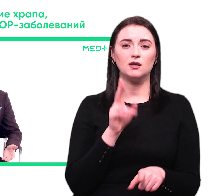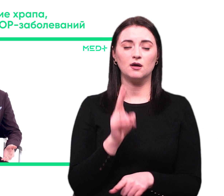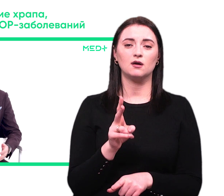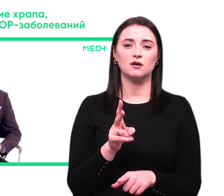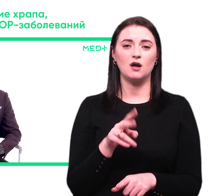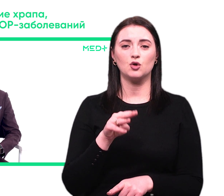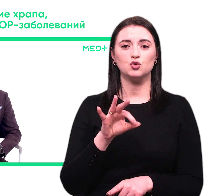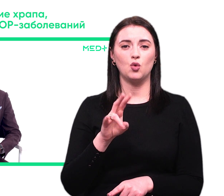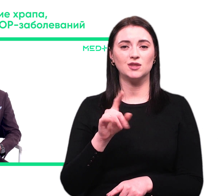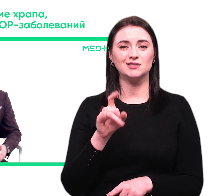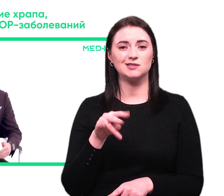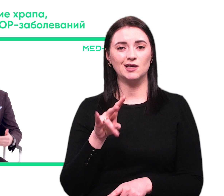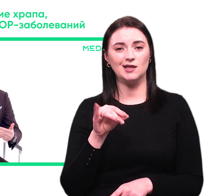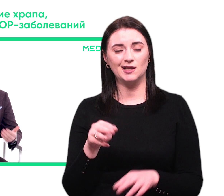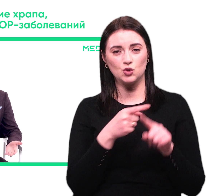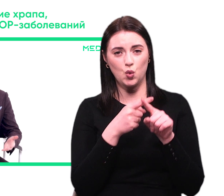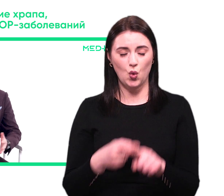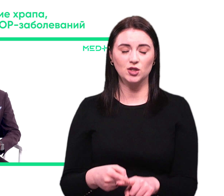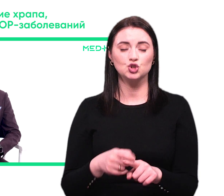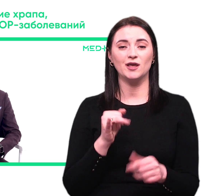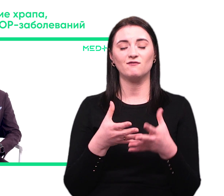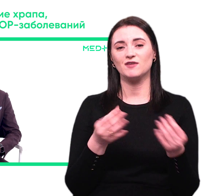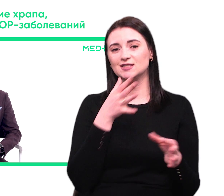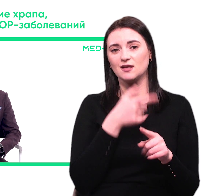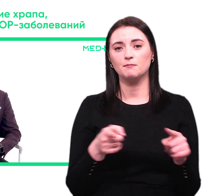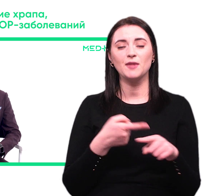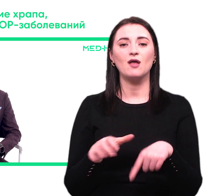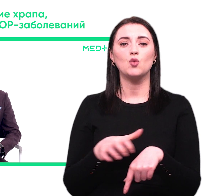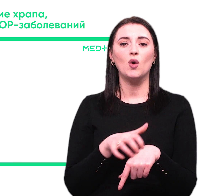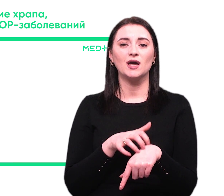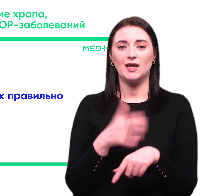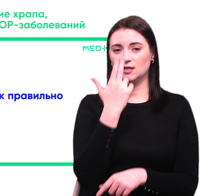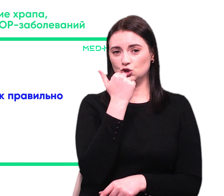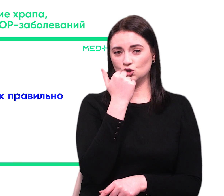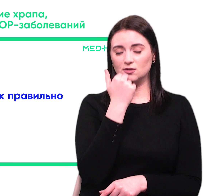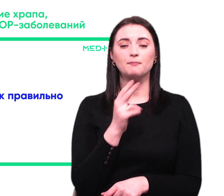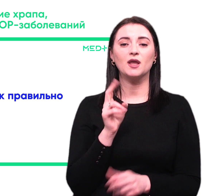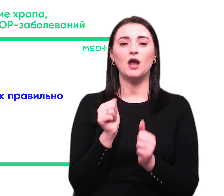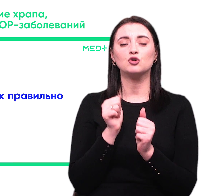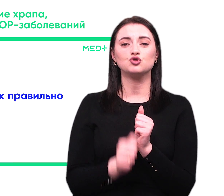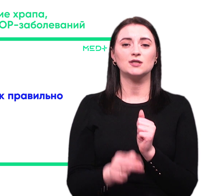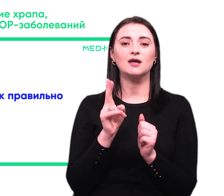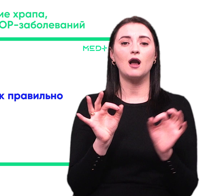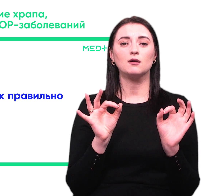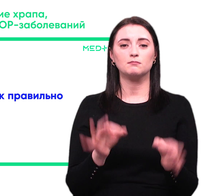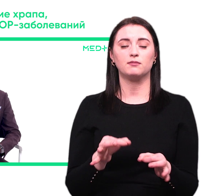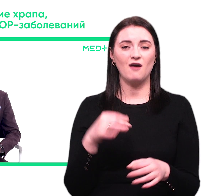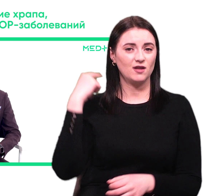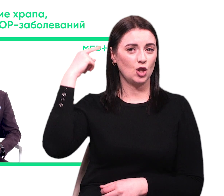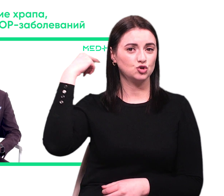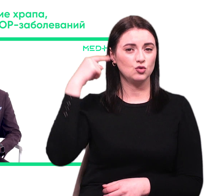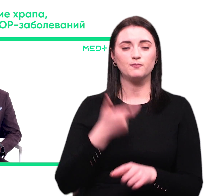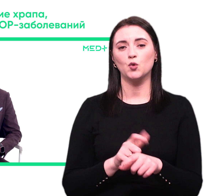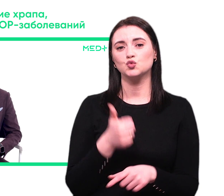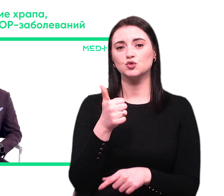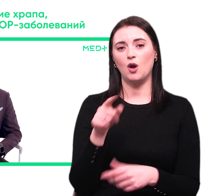хронический тонзиллит, и в весенний период это аллергические риниты. Как часто и как правильно чистить уши? Очень